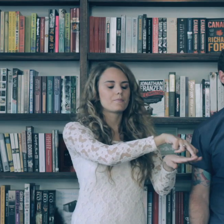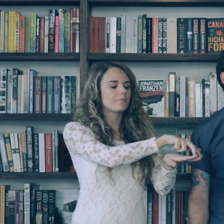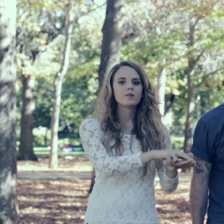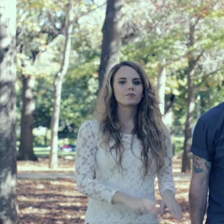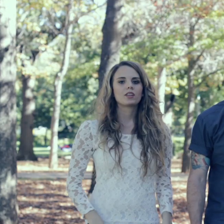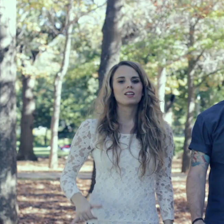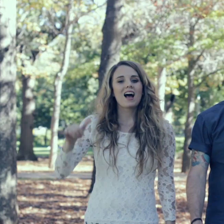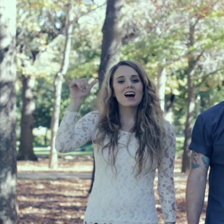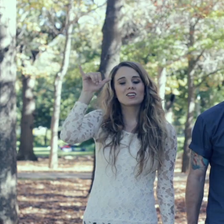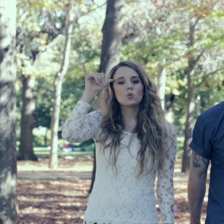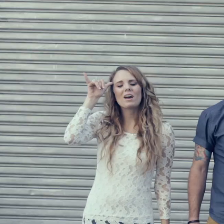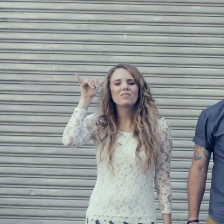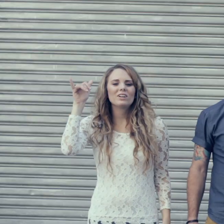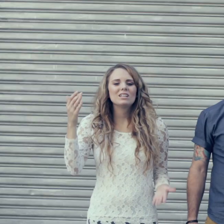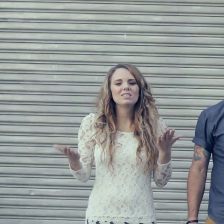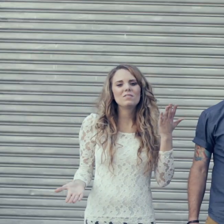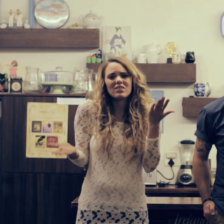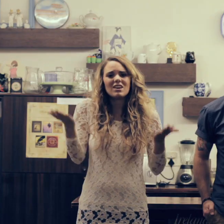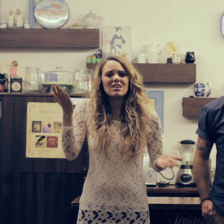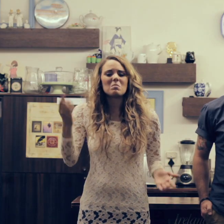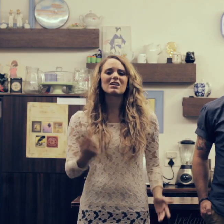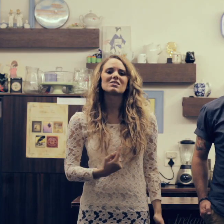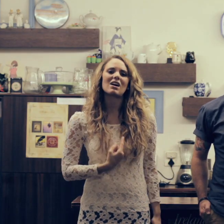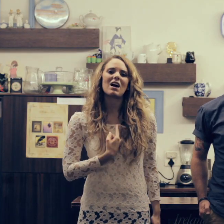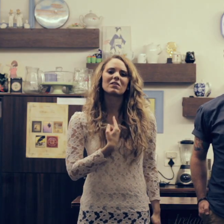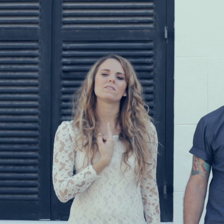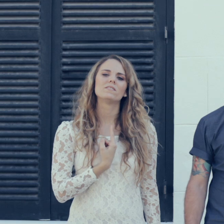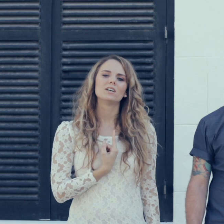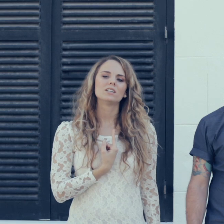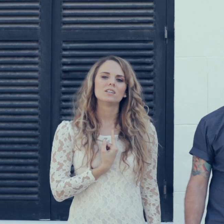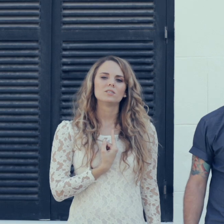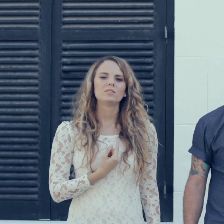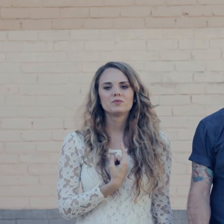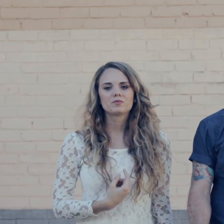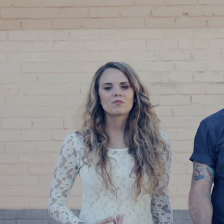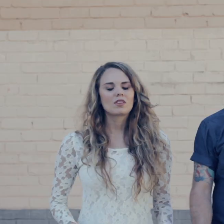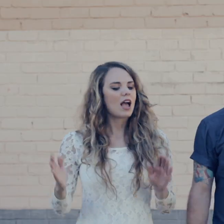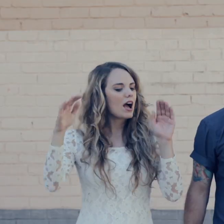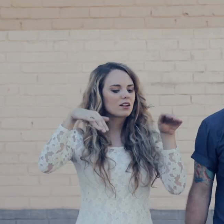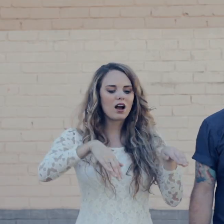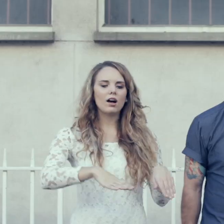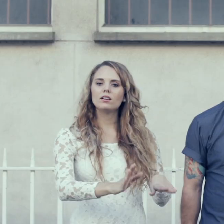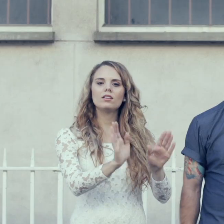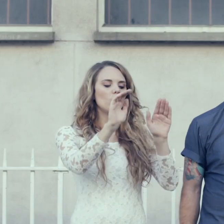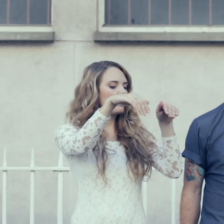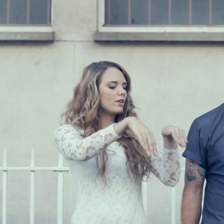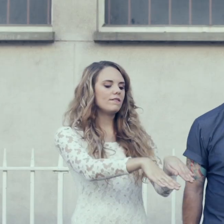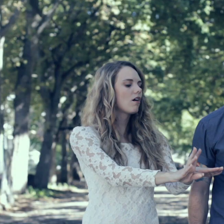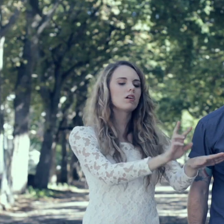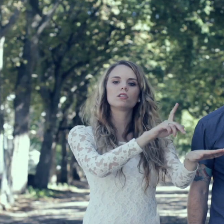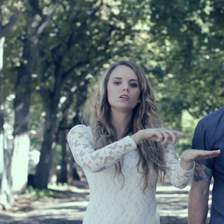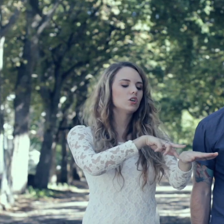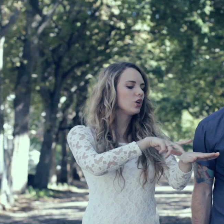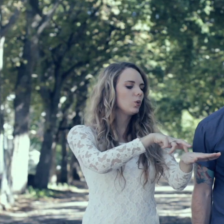nie. Ik twijfel te veel in mijzelf. Ik kan niet op